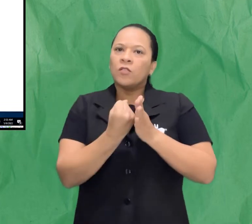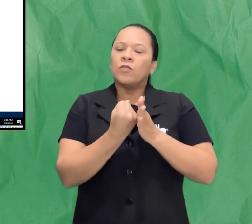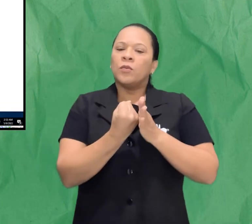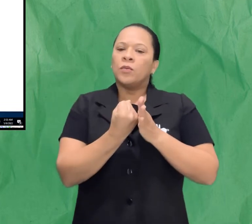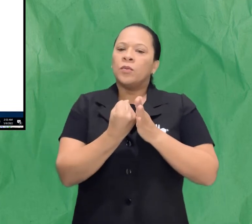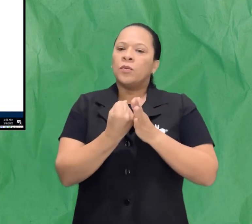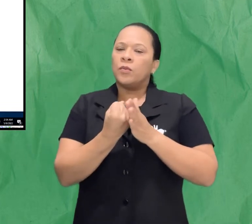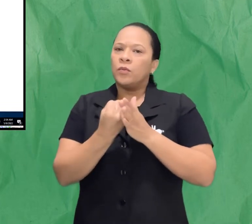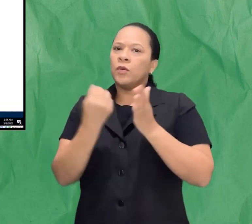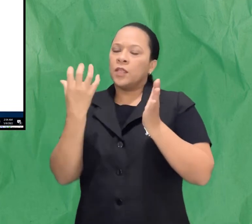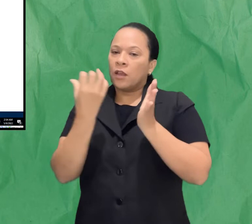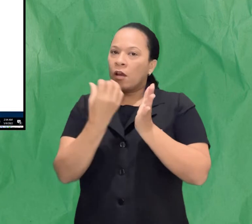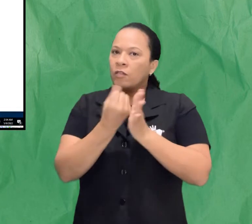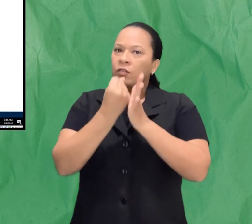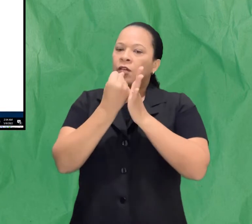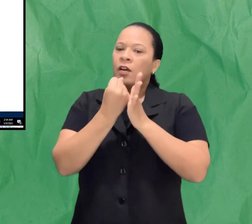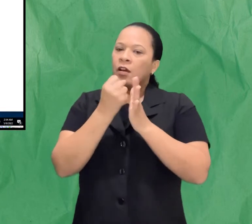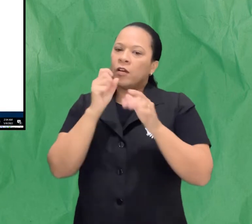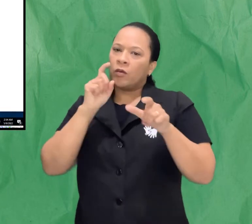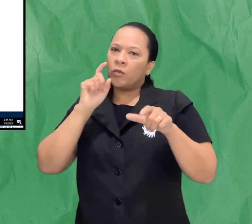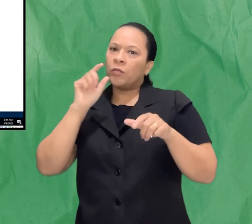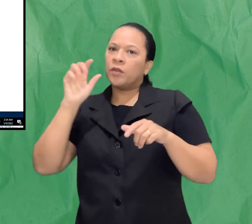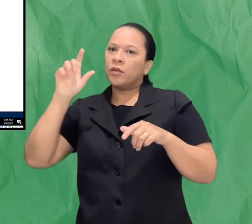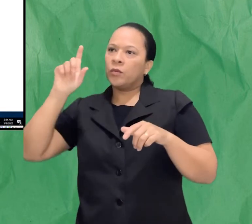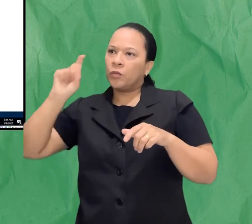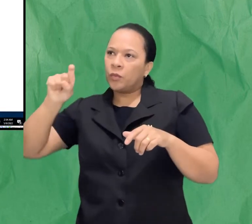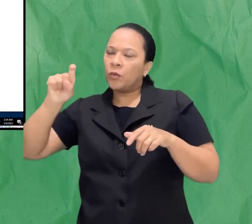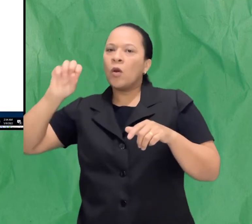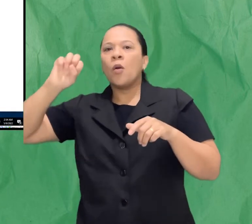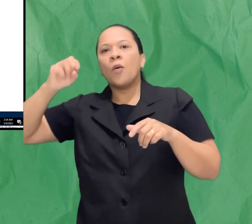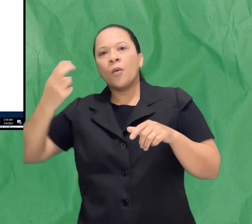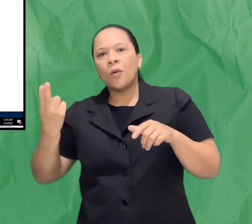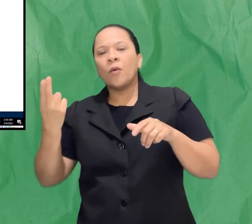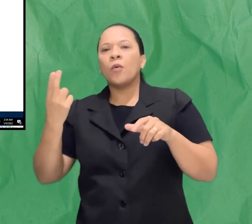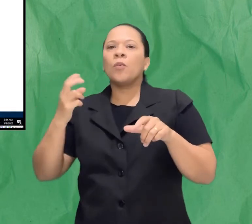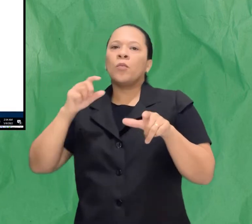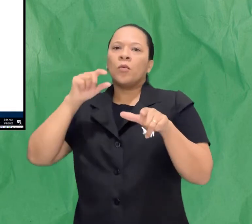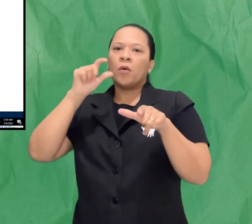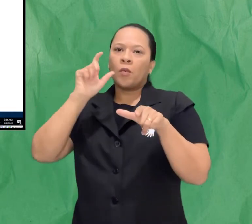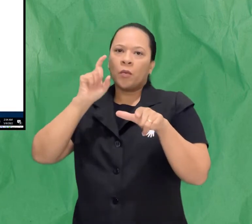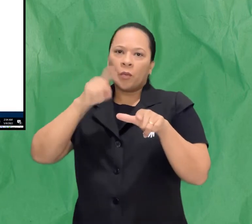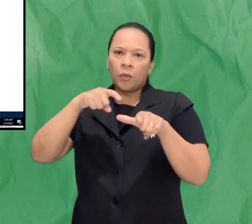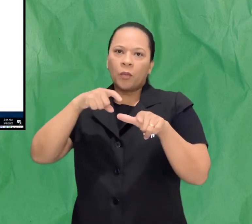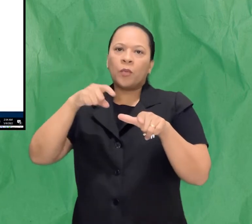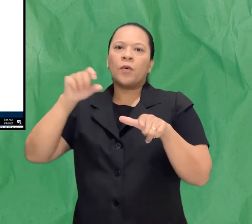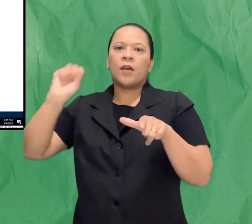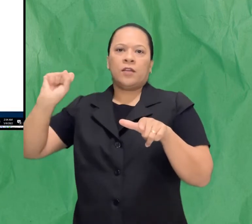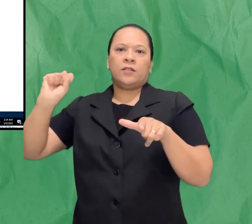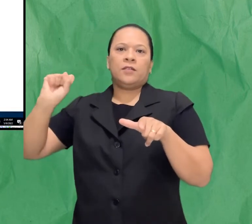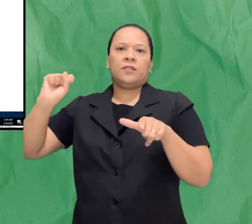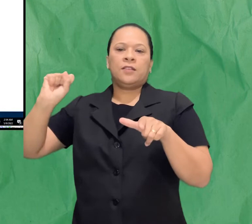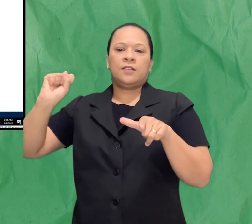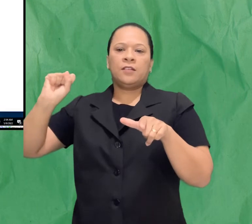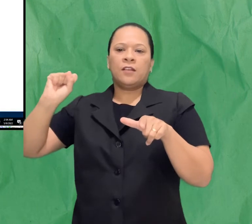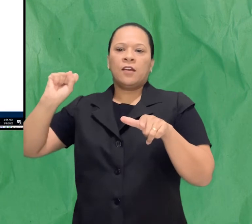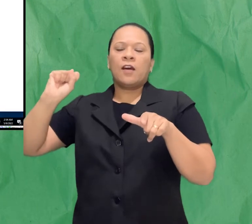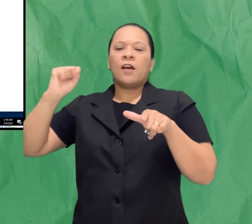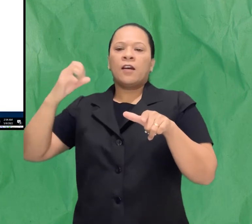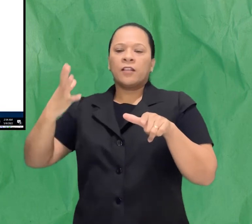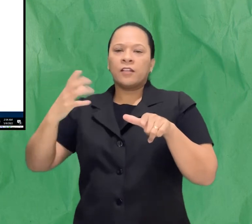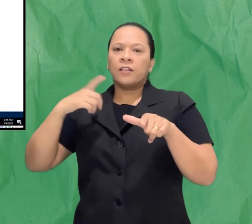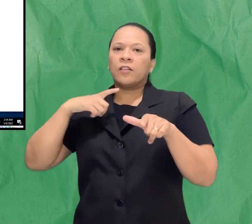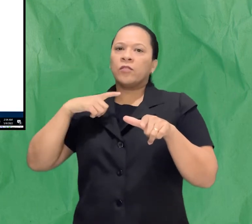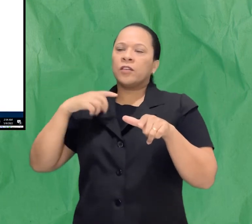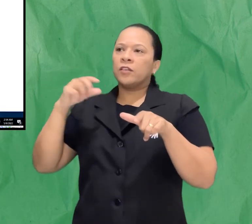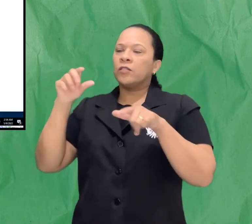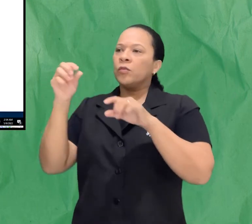Eu posso salvar aqui clicando aqui ou posso apertar o atalho Ctrl S para salvar. Apertei Ctrl S. Quando eu atualizar